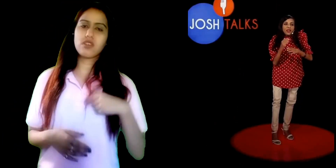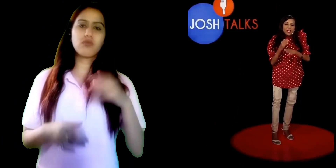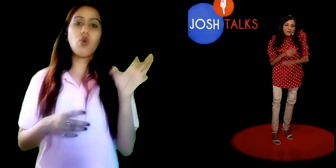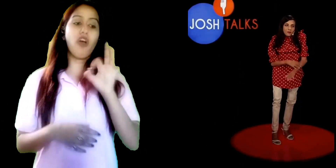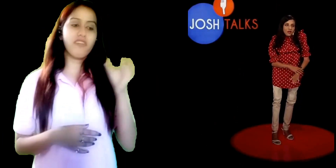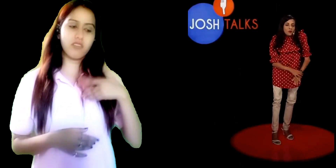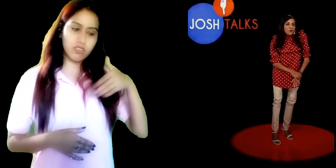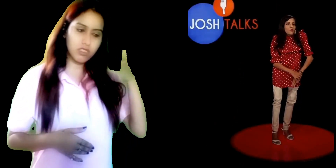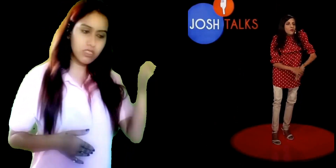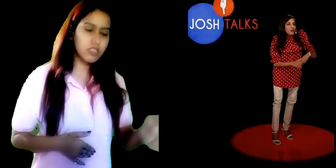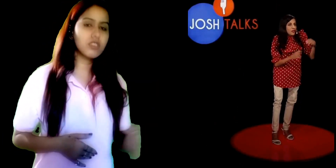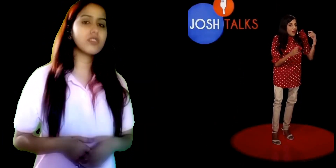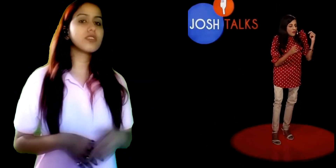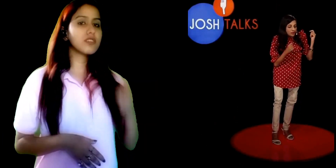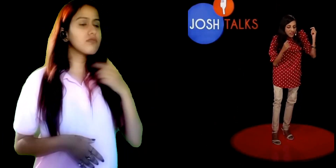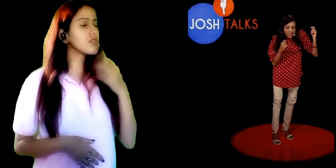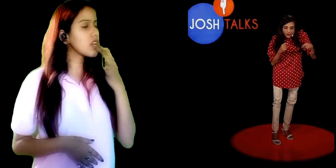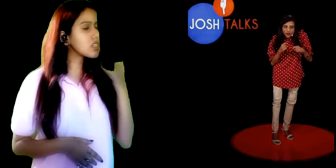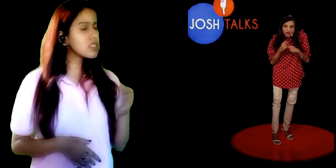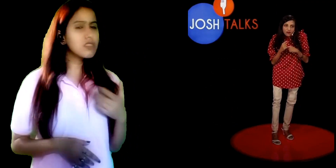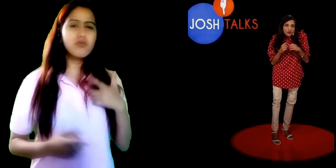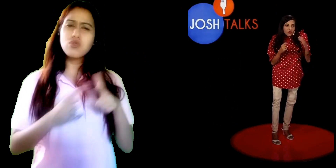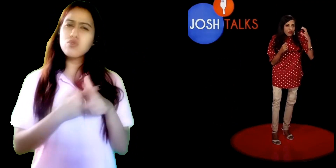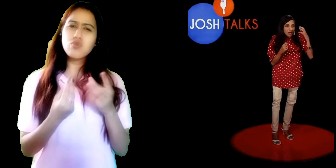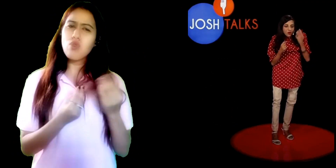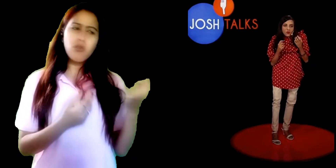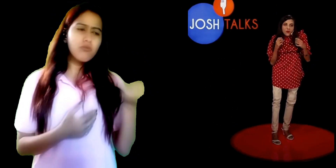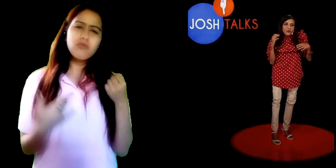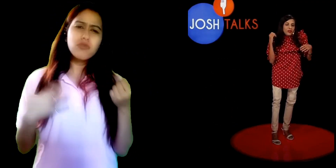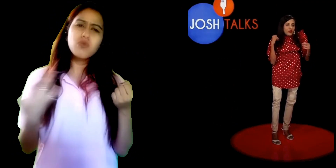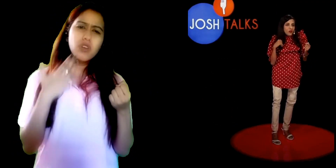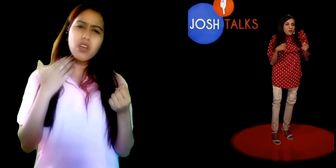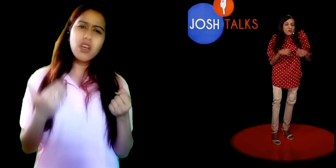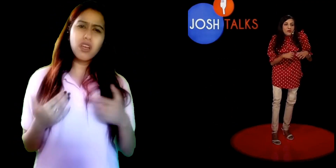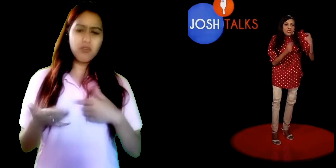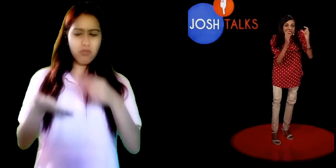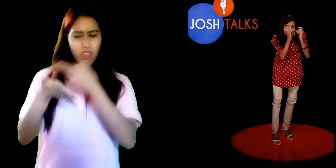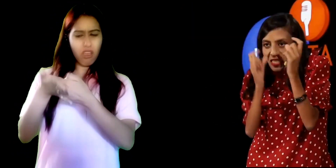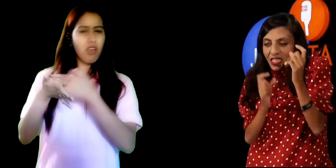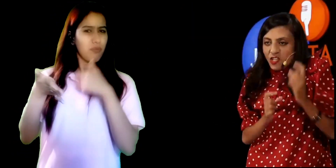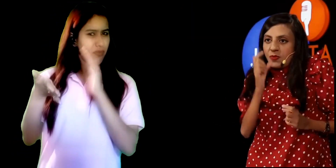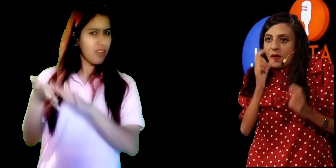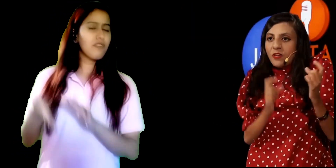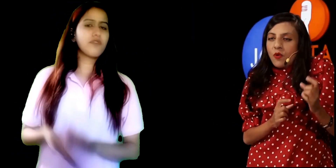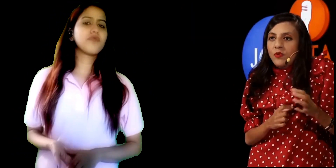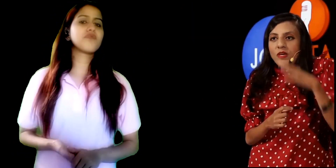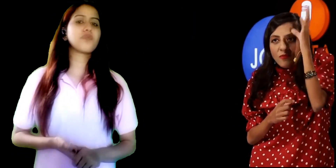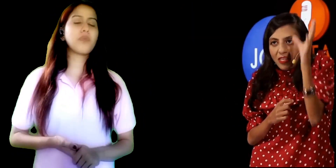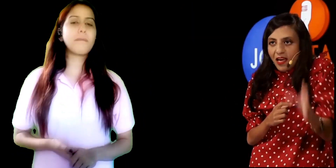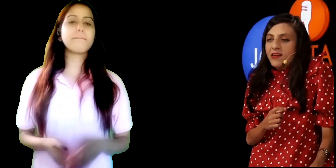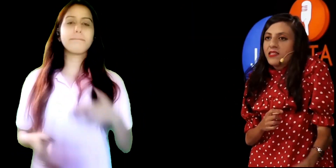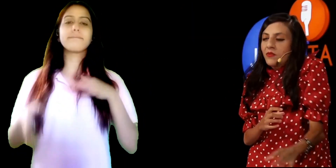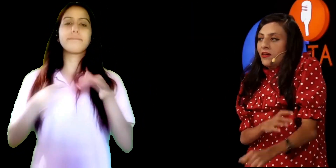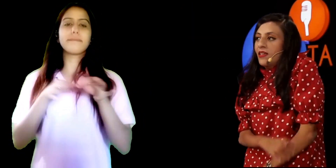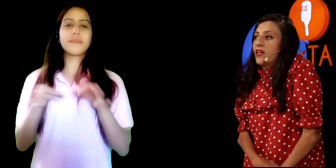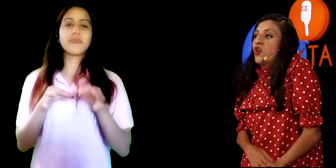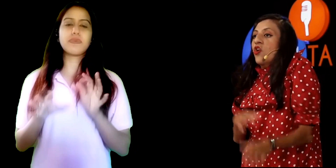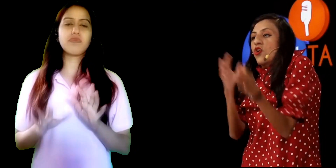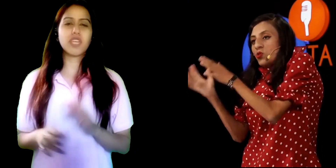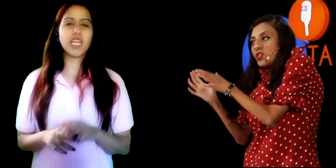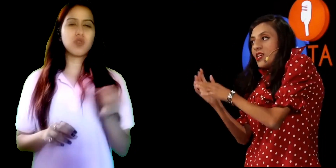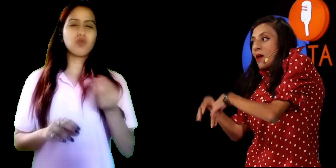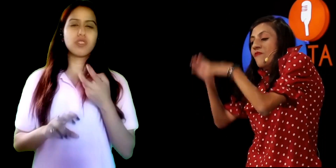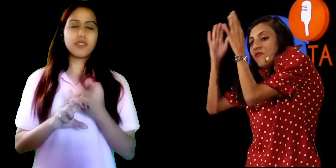नहीं है, आपके पैरों में प्रॉब्लम है, आपकी आँखों में प्रॉब्लम है, कानों में प्रॉब्लम है, किस चीज़ में आपकी प्रॉब्लम है, आपकी क्या डिसेबिलिटी